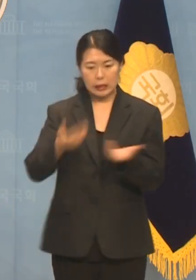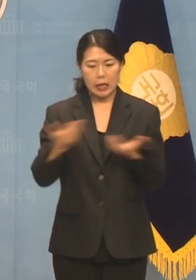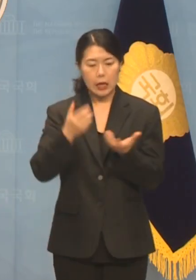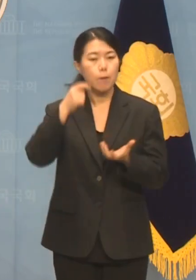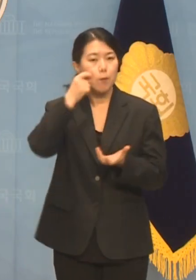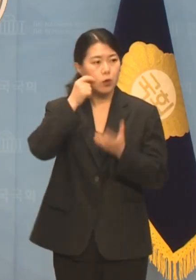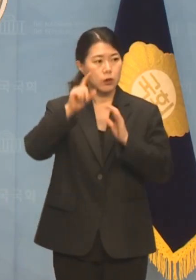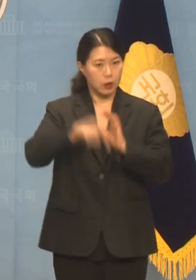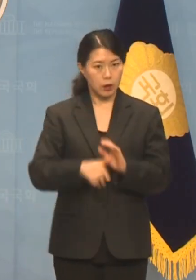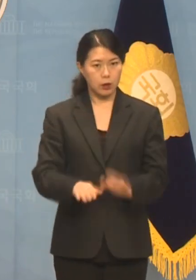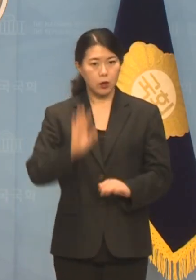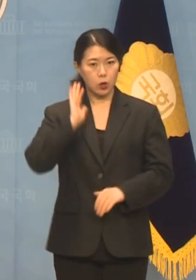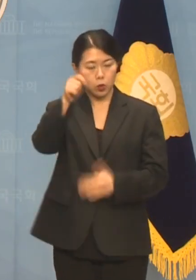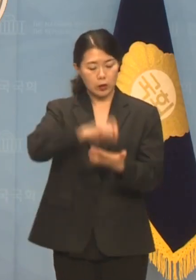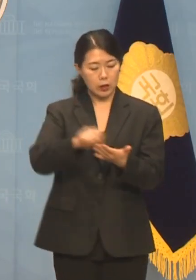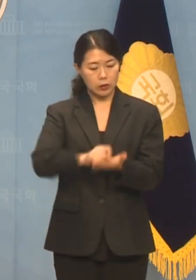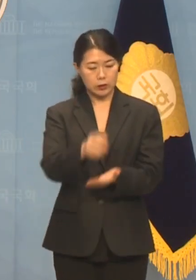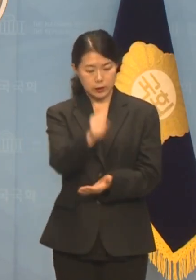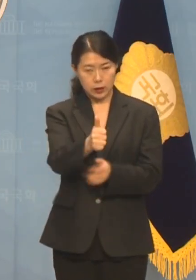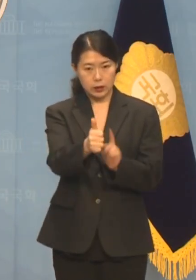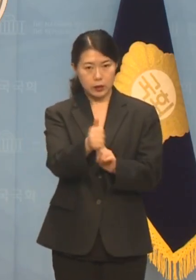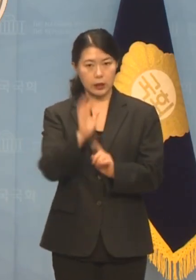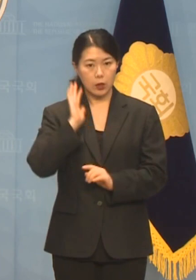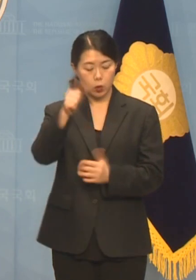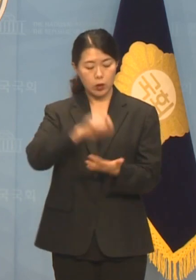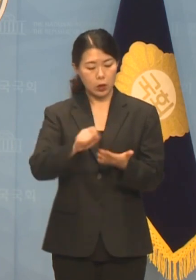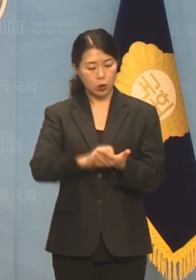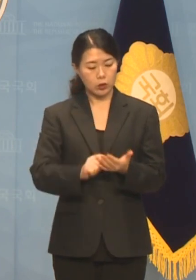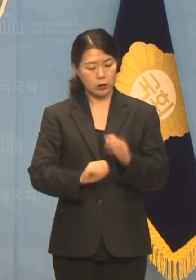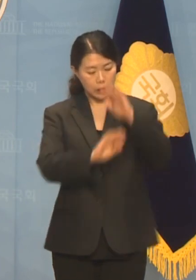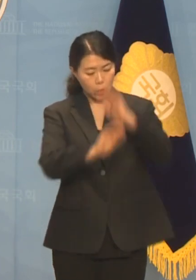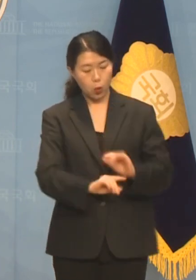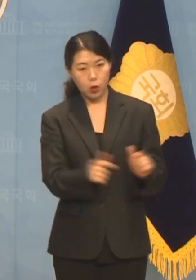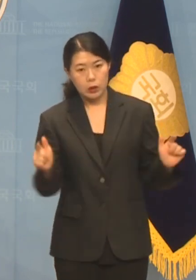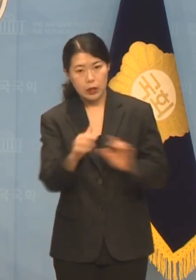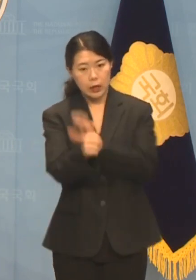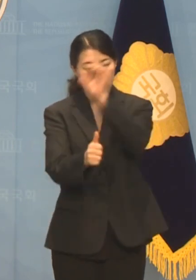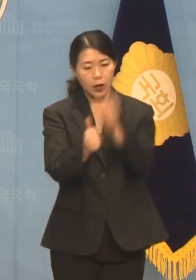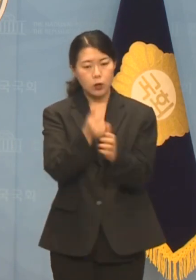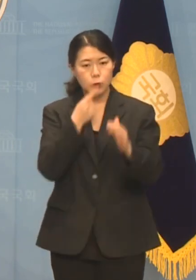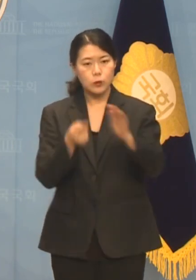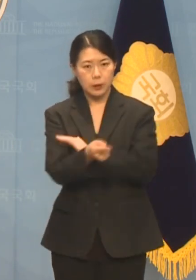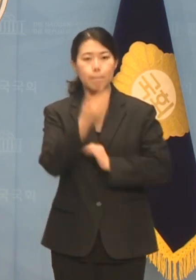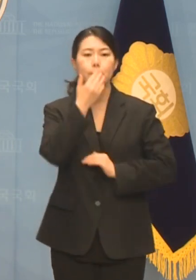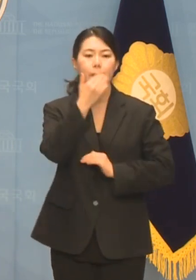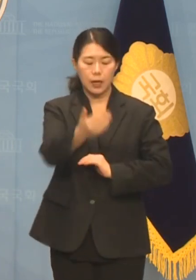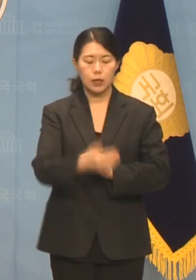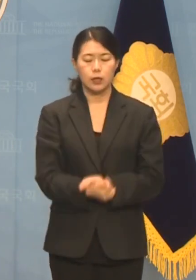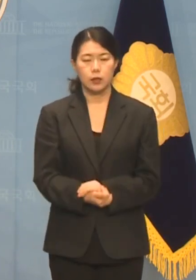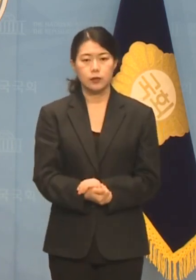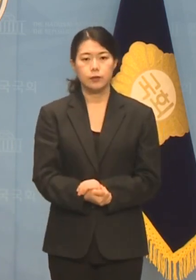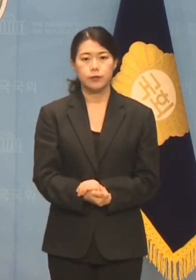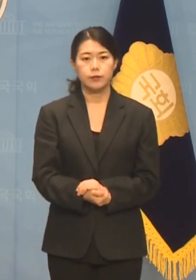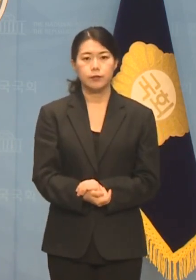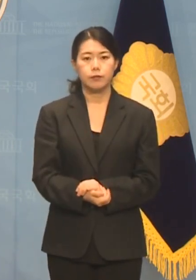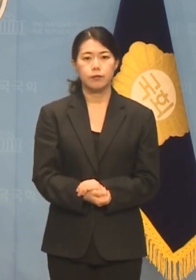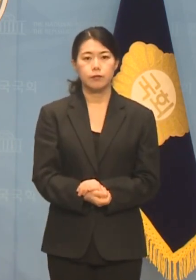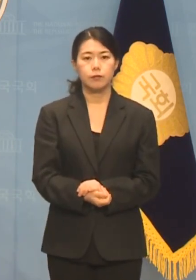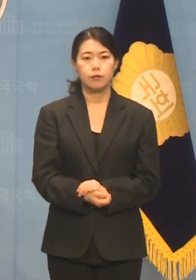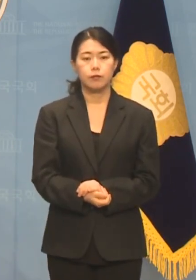시에 대통령 기록관장이 대통령 기록물들을 이관에 필요한 조치들을 할 수 있도록